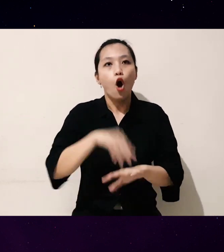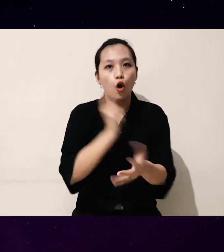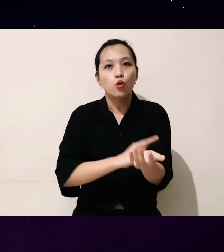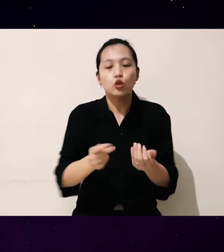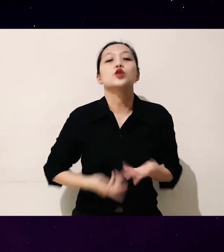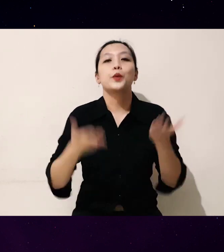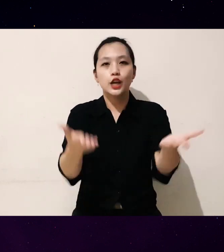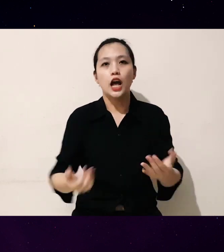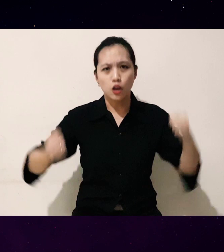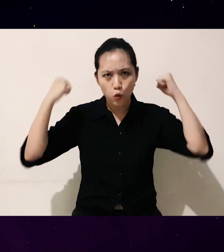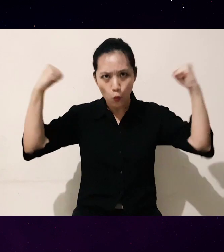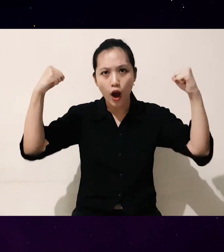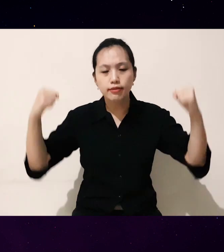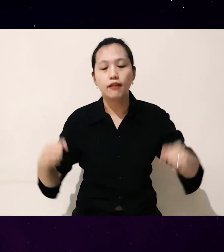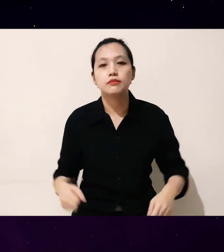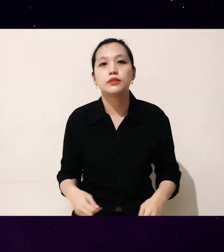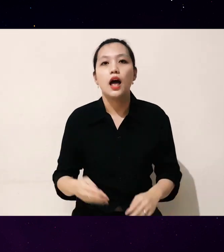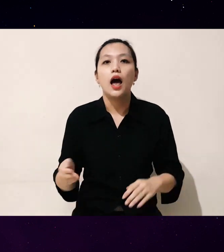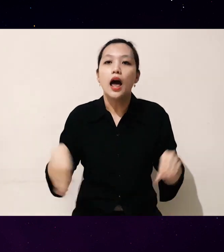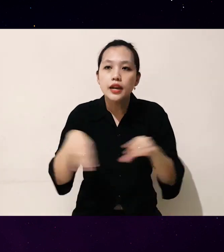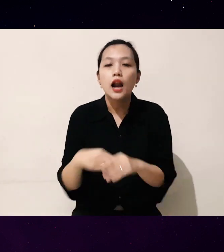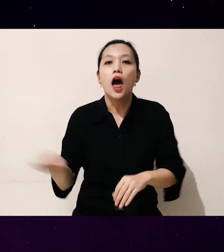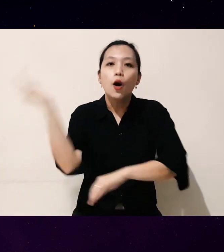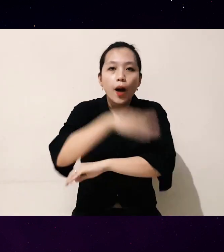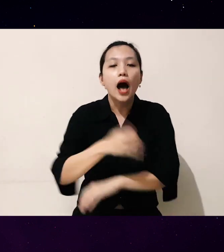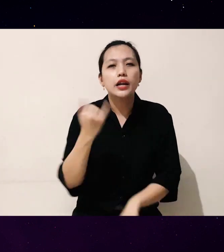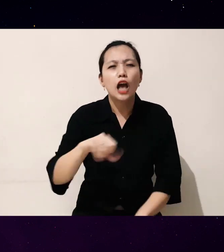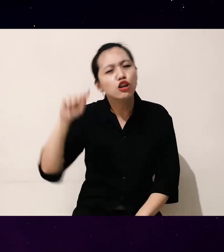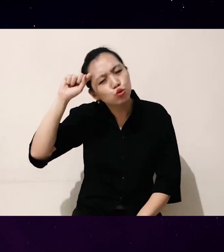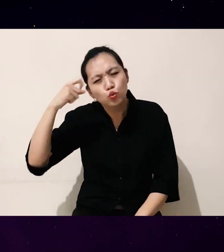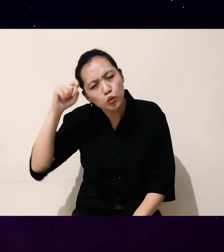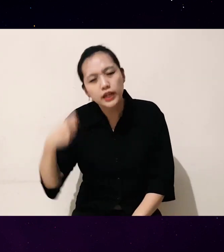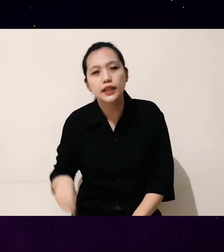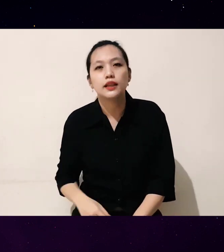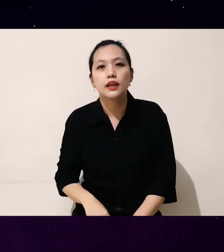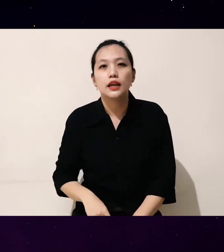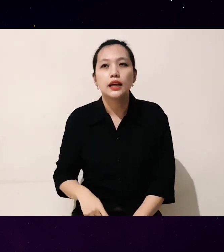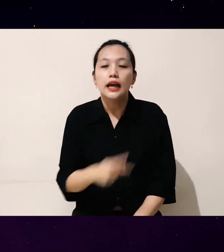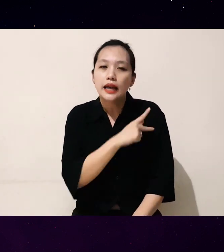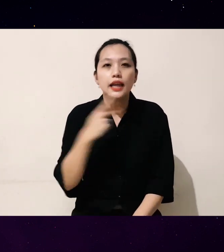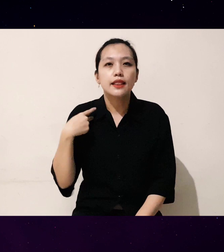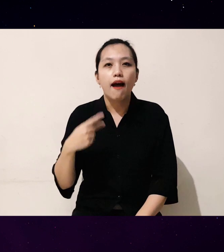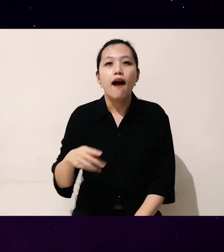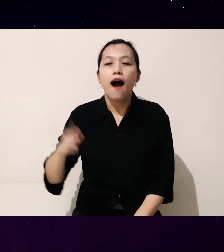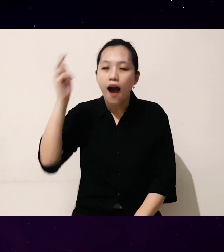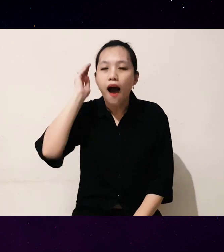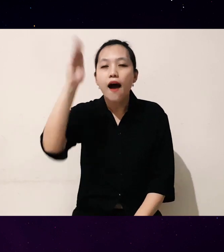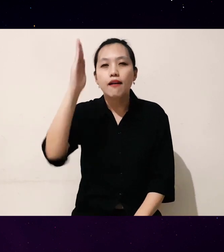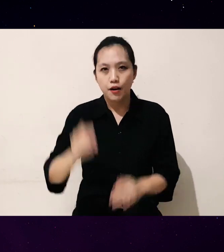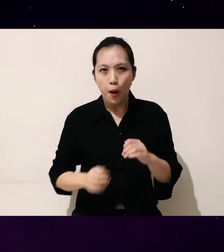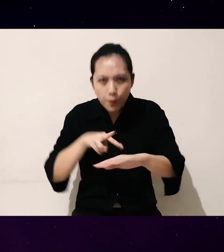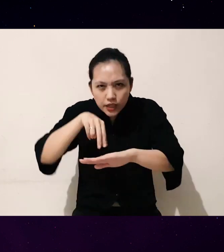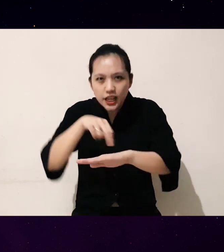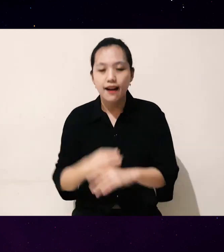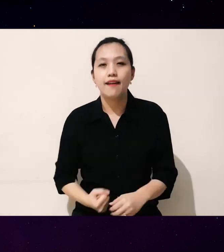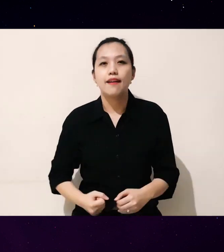kekuatan yang baru. Walaupun Anda mengalami hari-hari yang sulit, saat Anda bangun setiap pagi dan Anda berjalan dengan Tuhan,